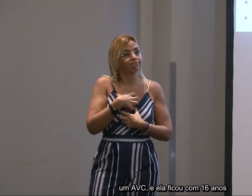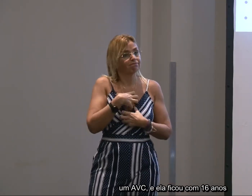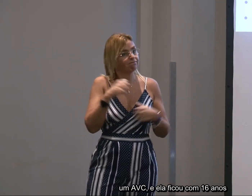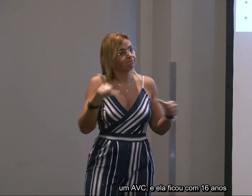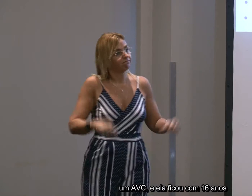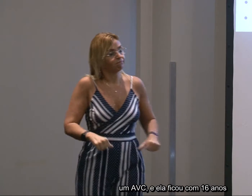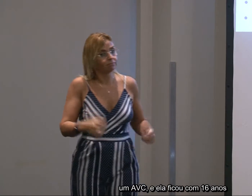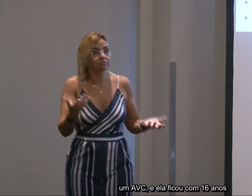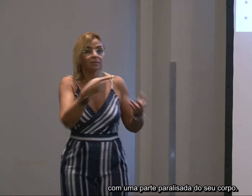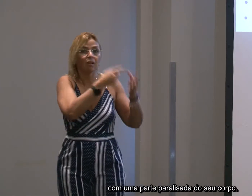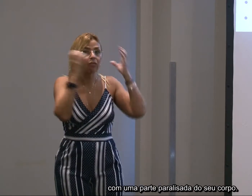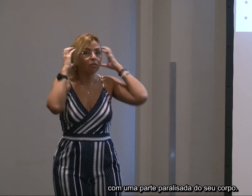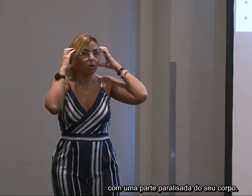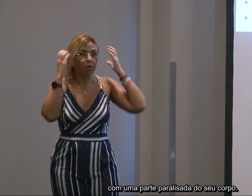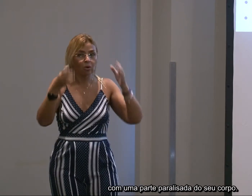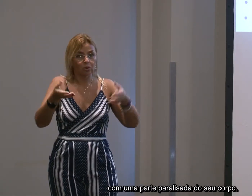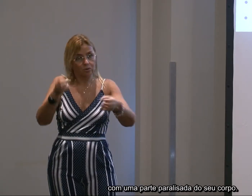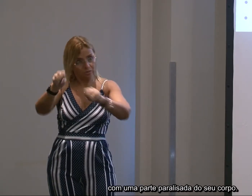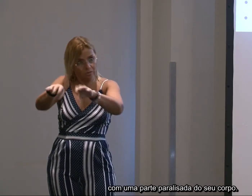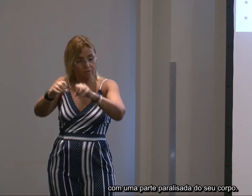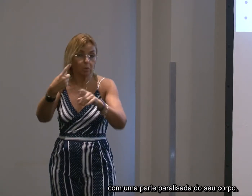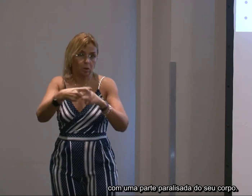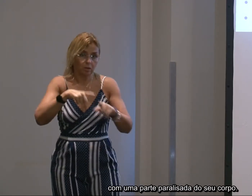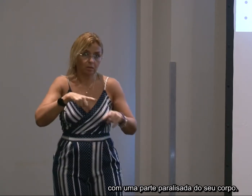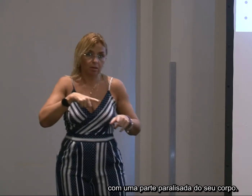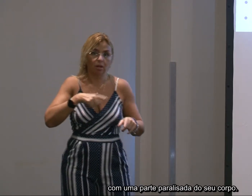16 anos, com uma parte paralisada do seu corpo.